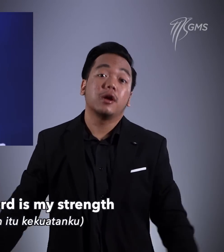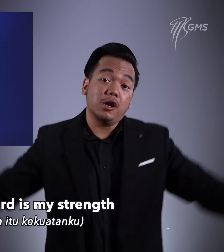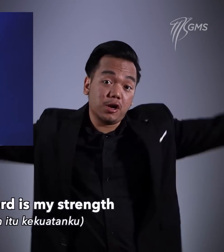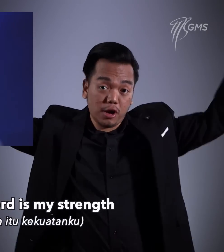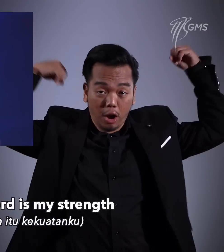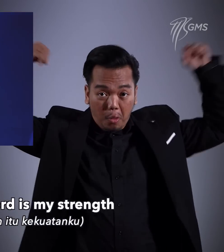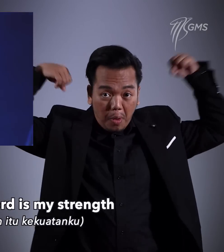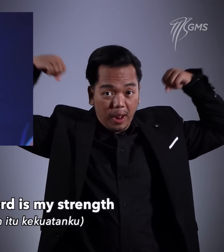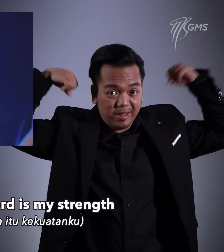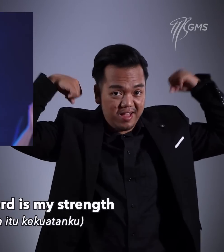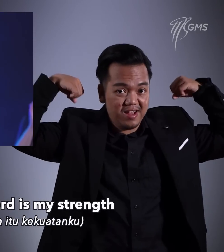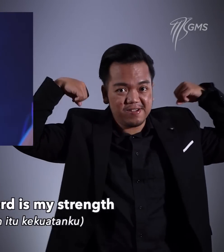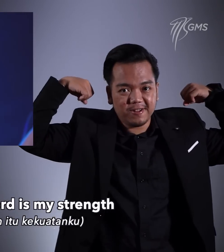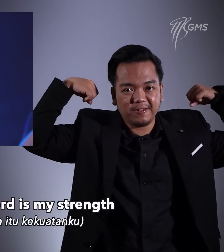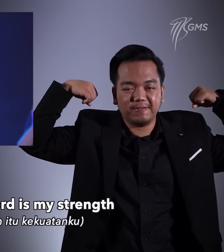Lord